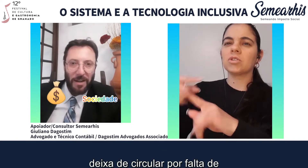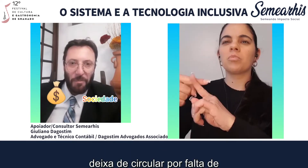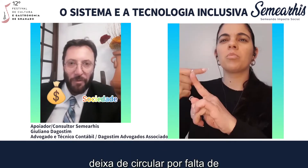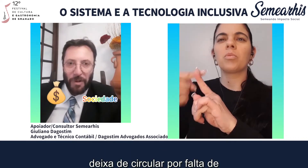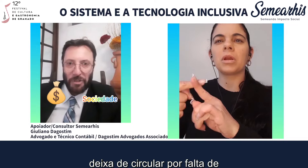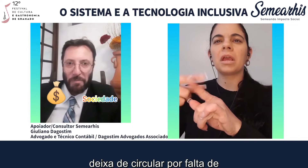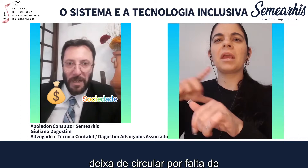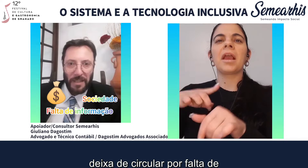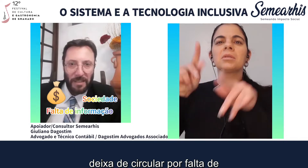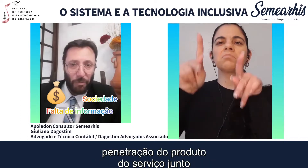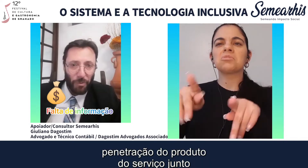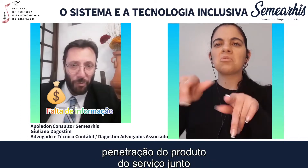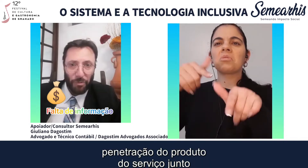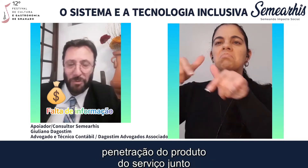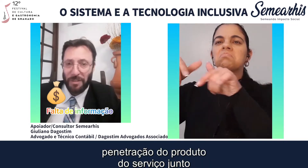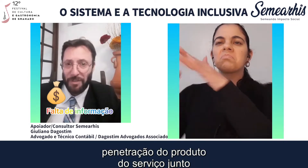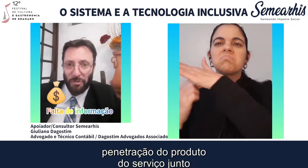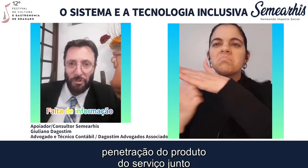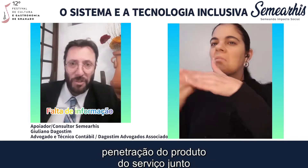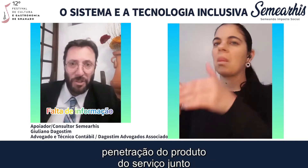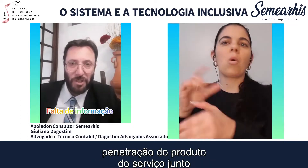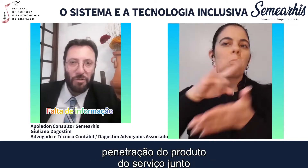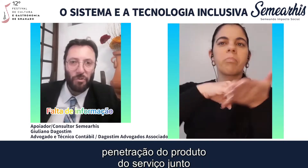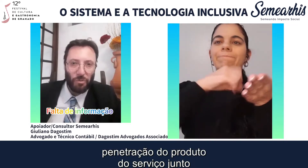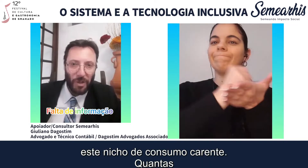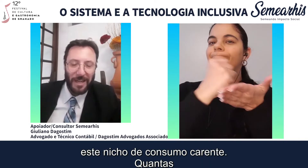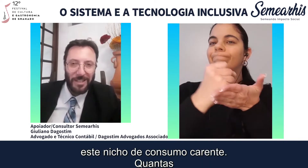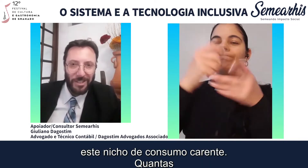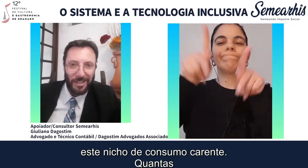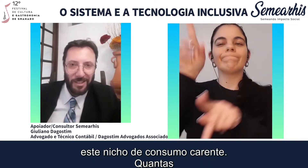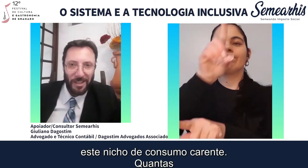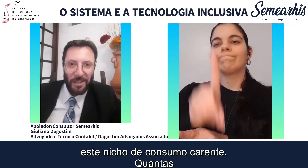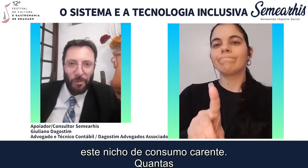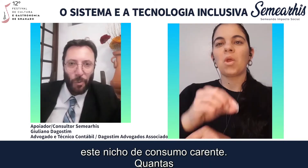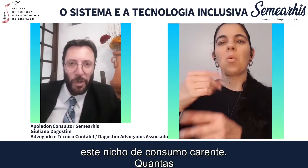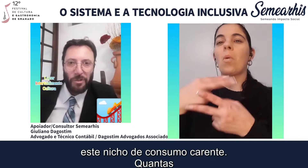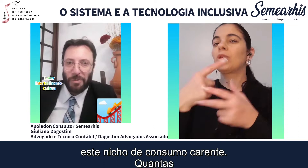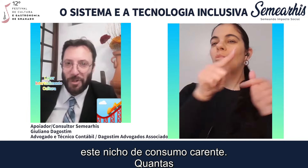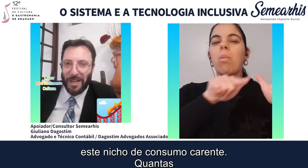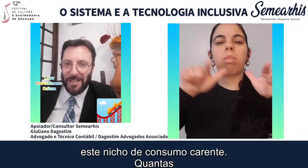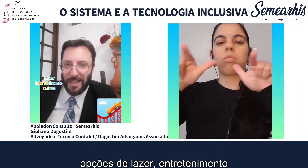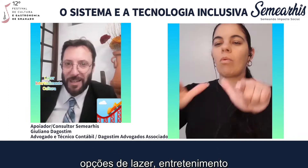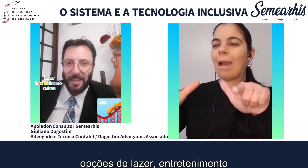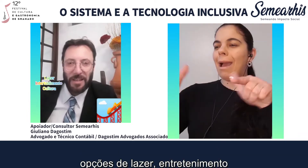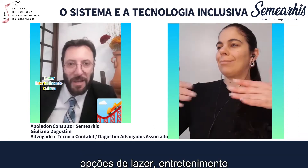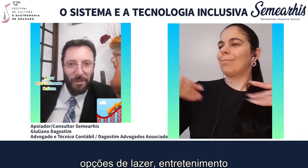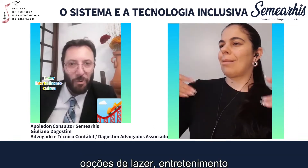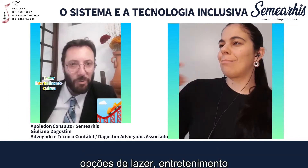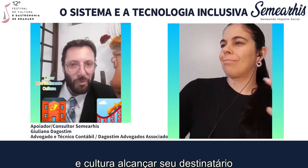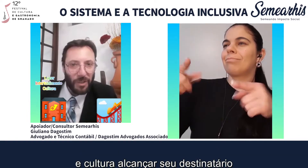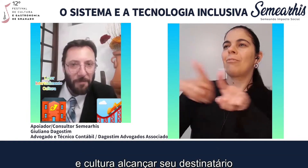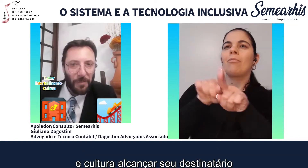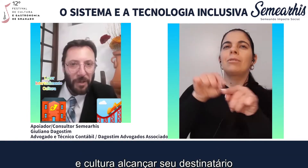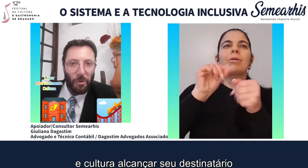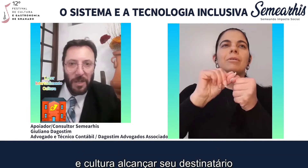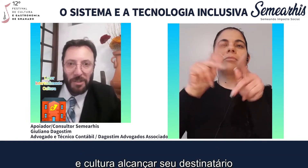circular por falta de penetração do produto ou do serviço junto a este nicho de consumo carente. Quantas opções de lazer, entretenimento e